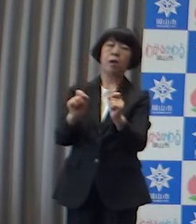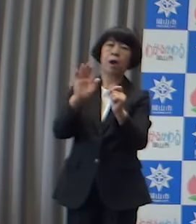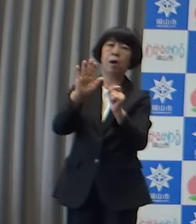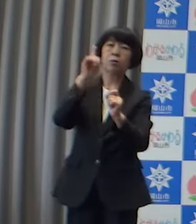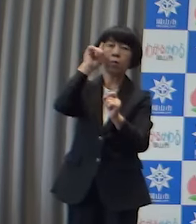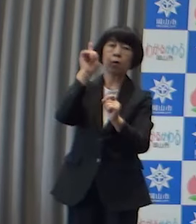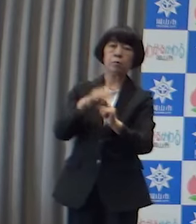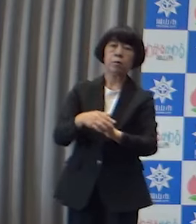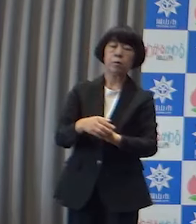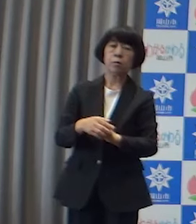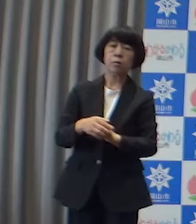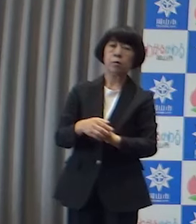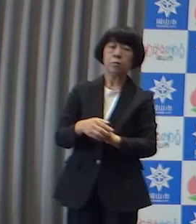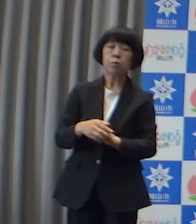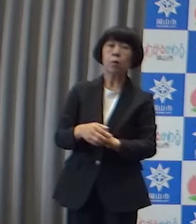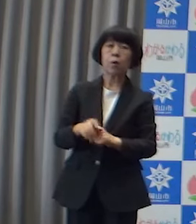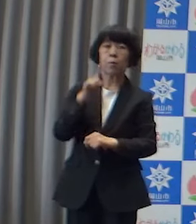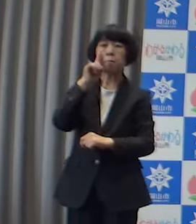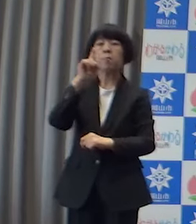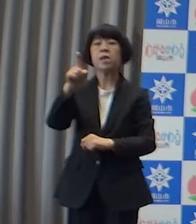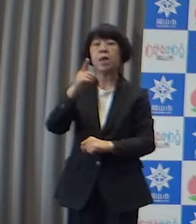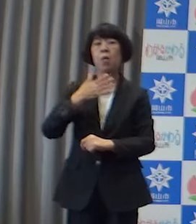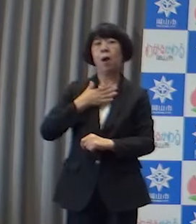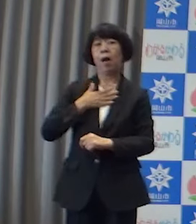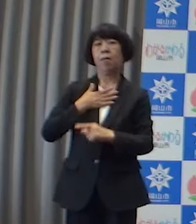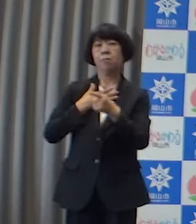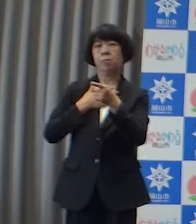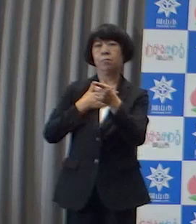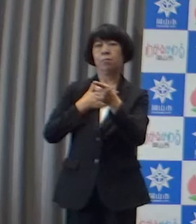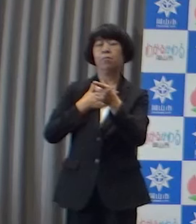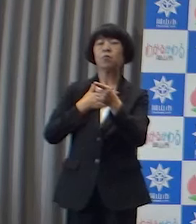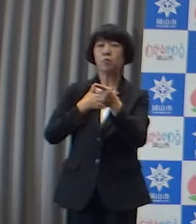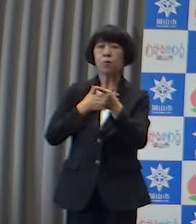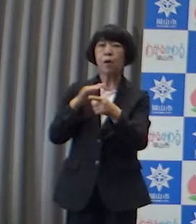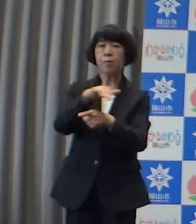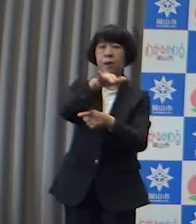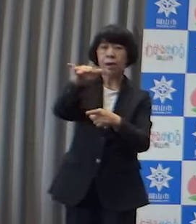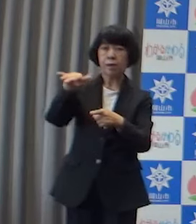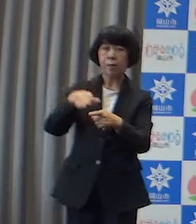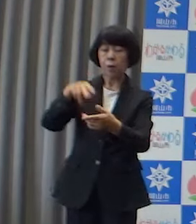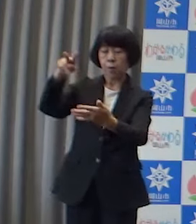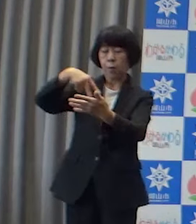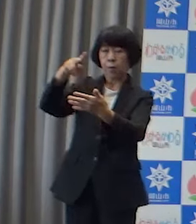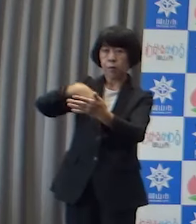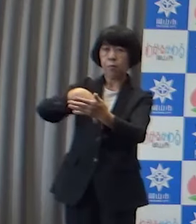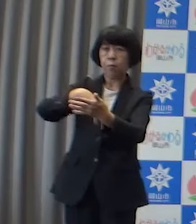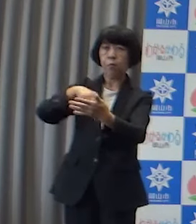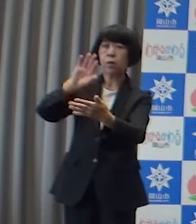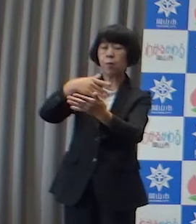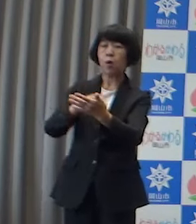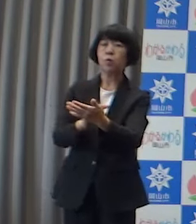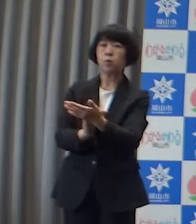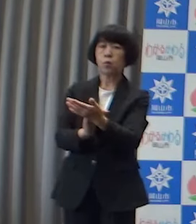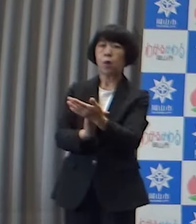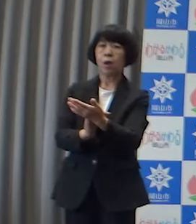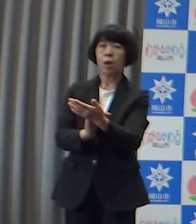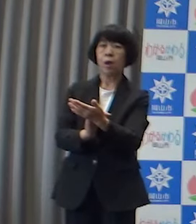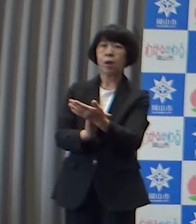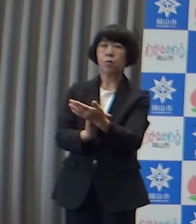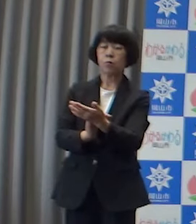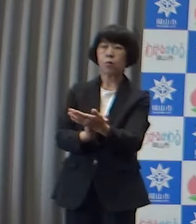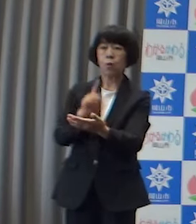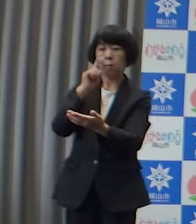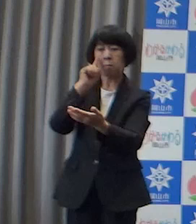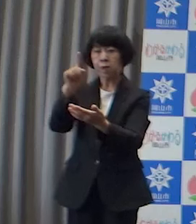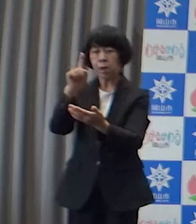まあ、法律を見れば分かるっていうところはそこは見ていただきたい。解釈はね、確かに若干幅があるところがあ